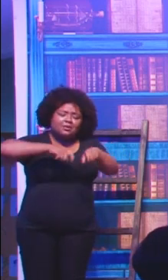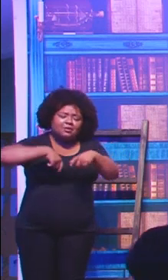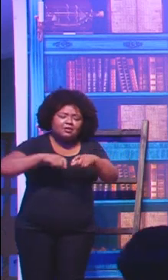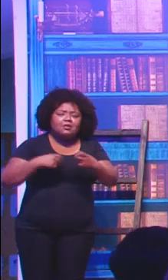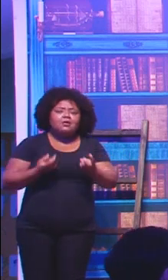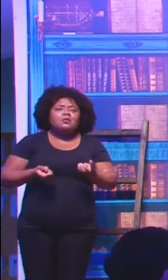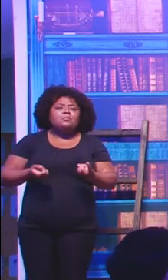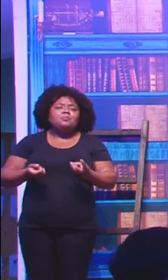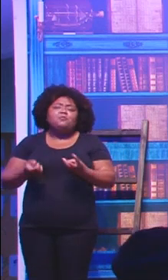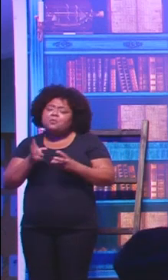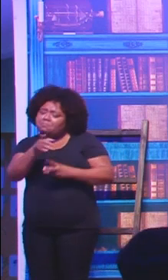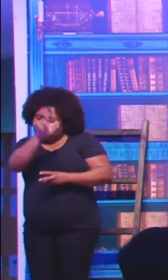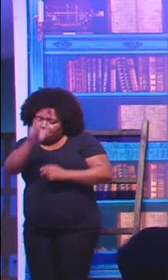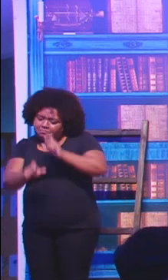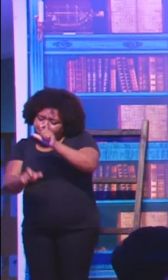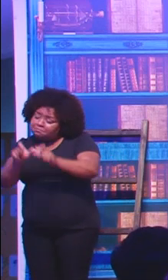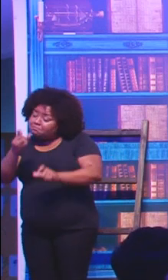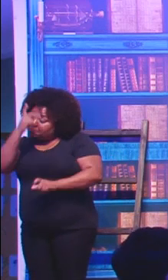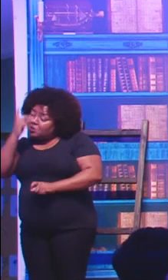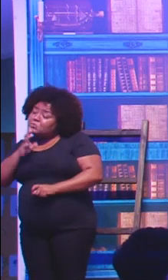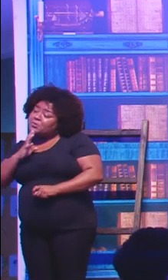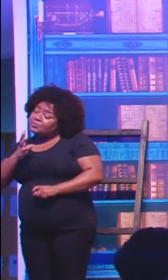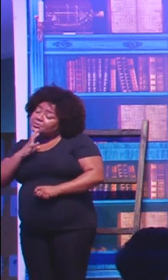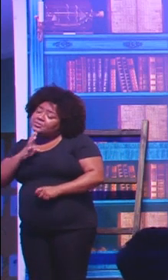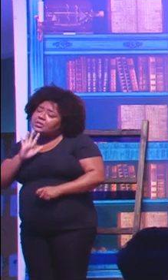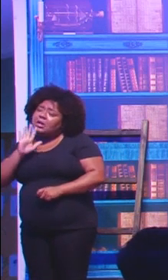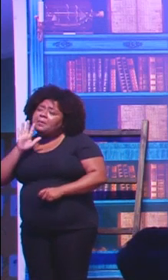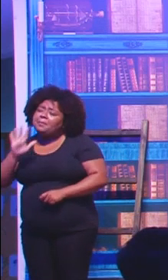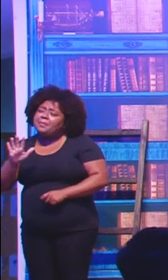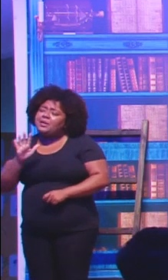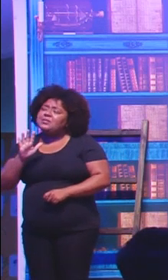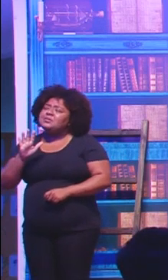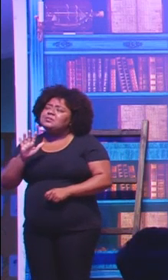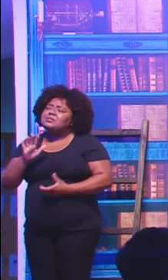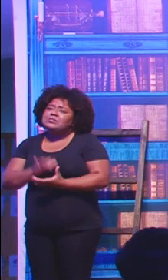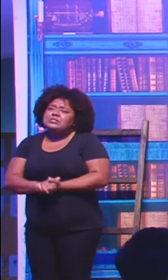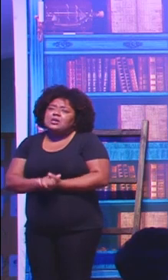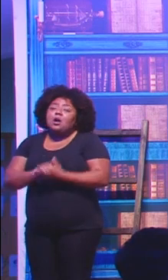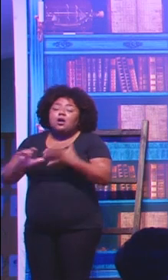pessoas. Mas, de pensar...